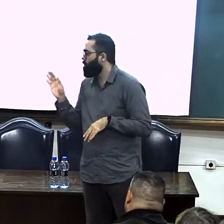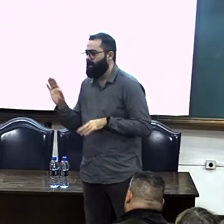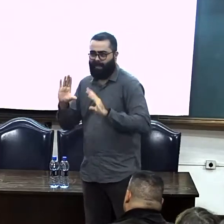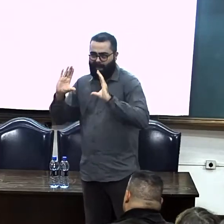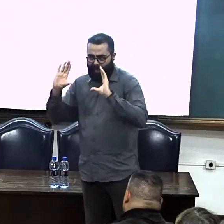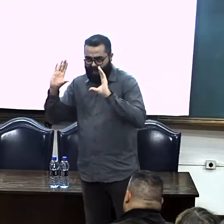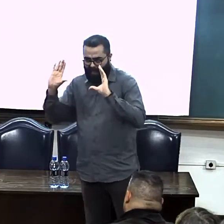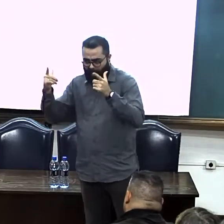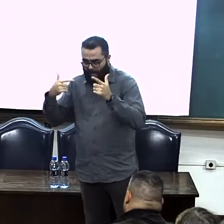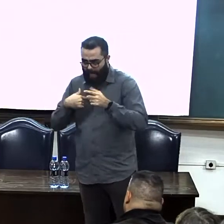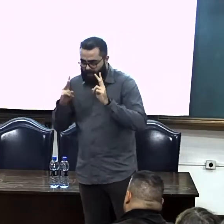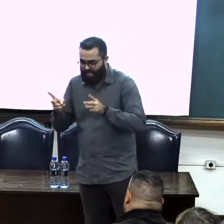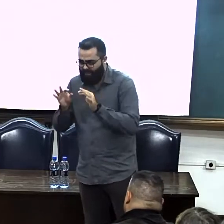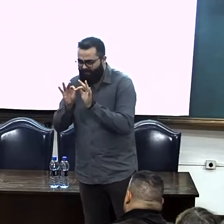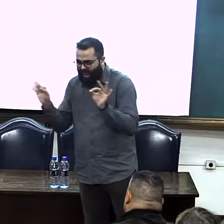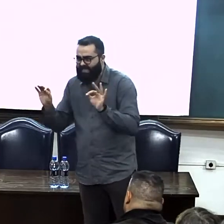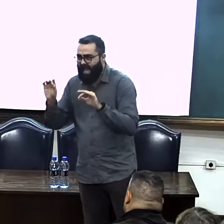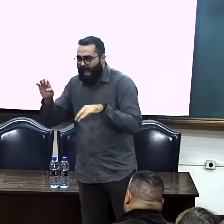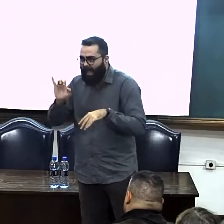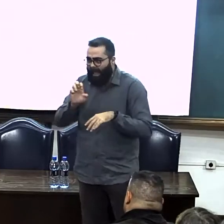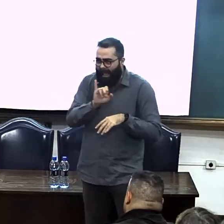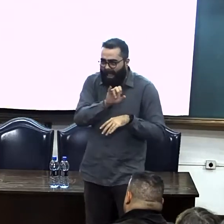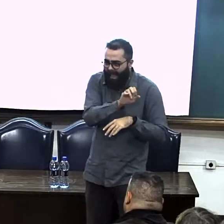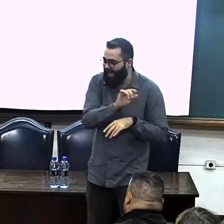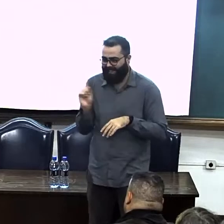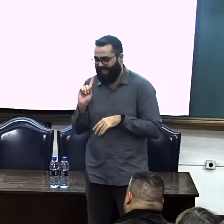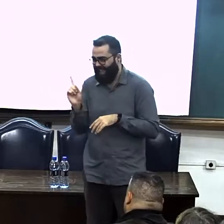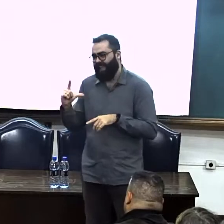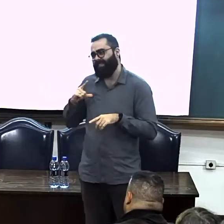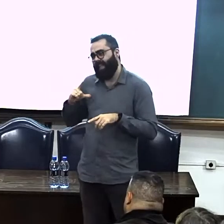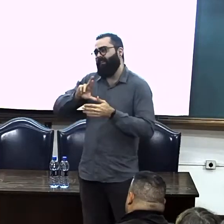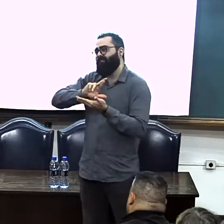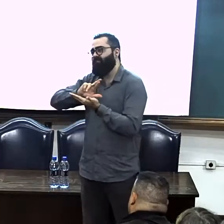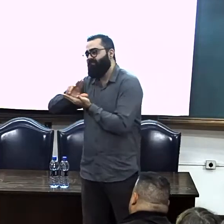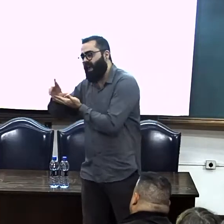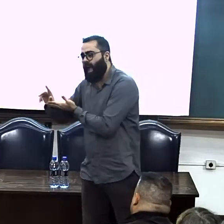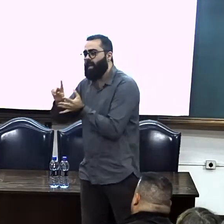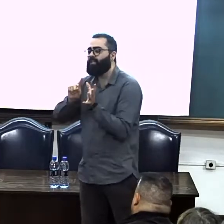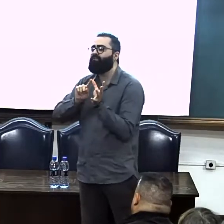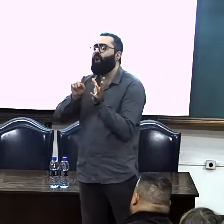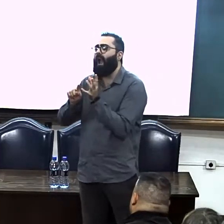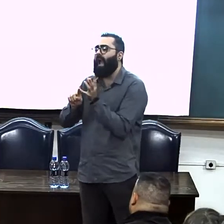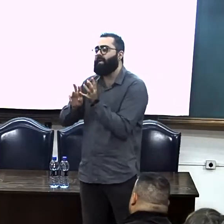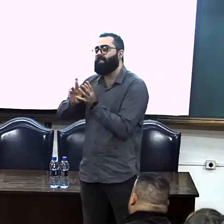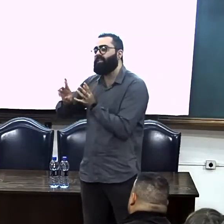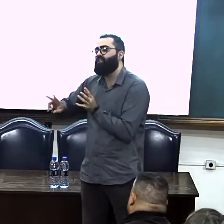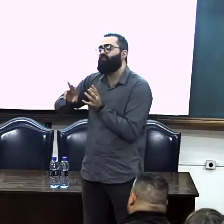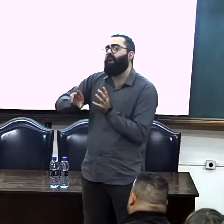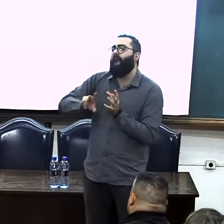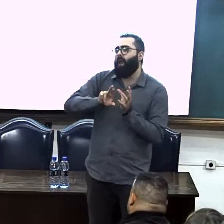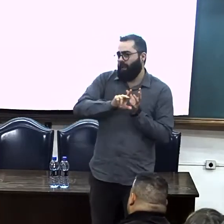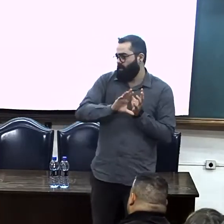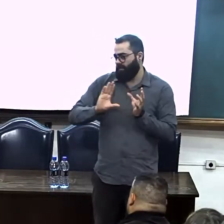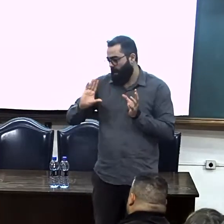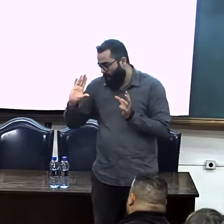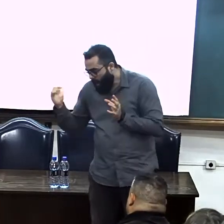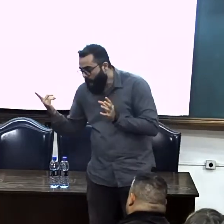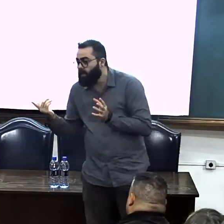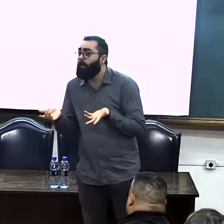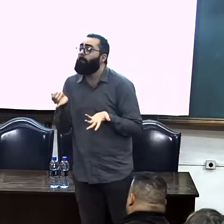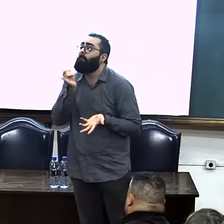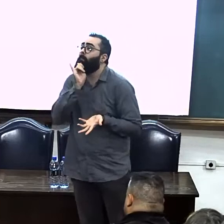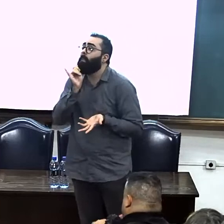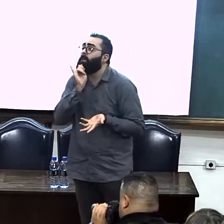or e. I speak sentences with many different vowels. So, for instance, if we have the